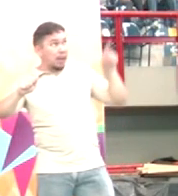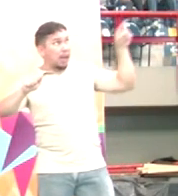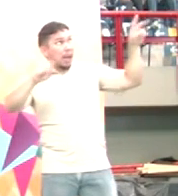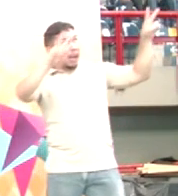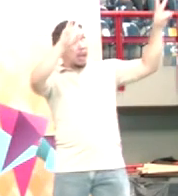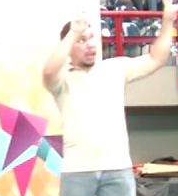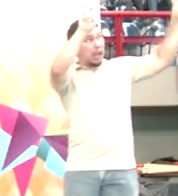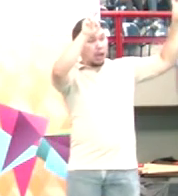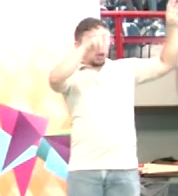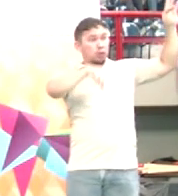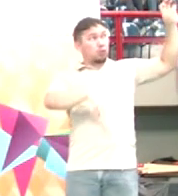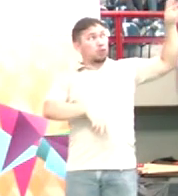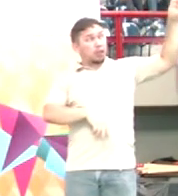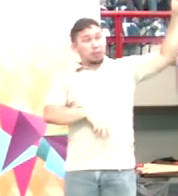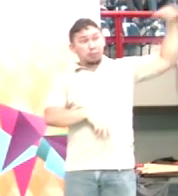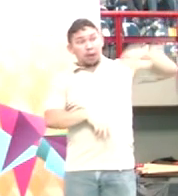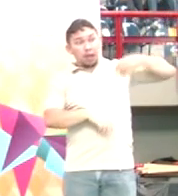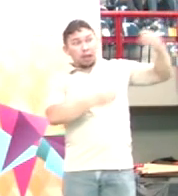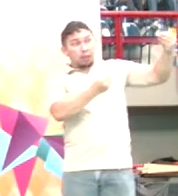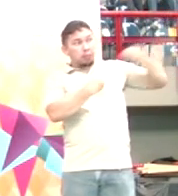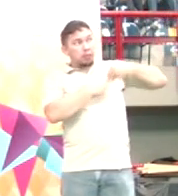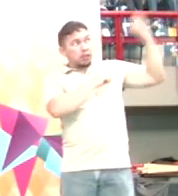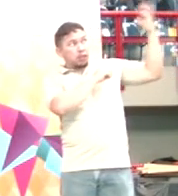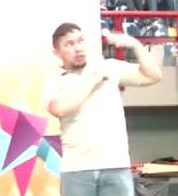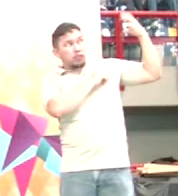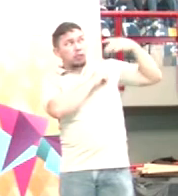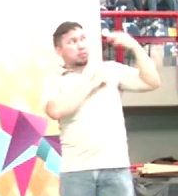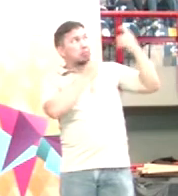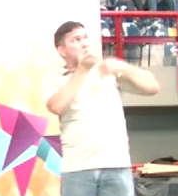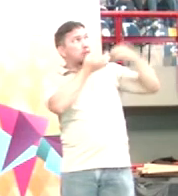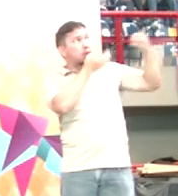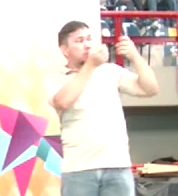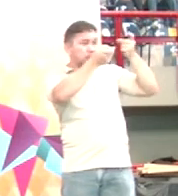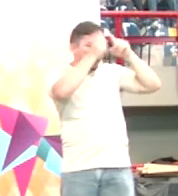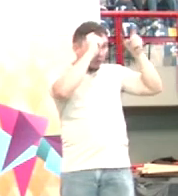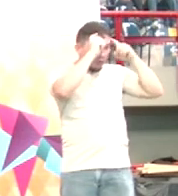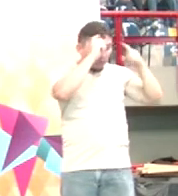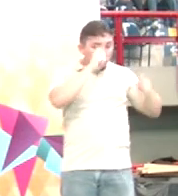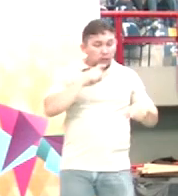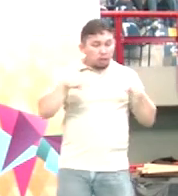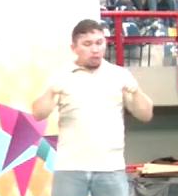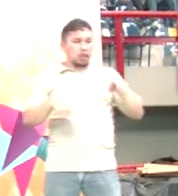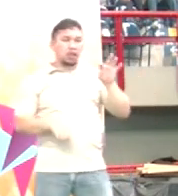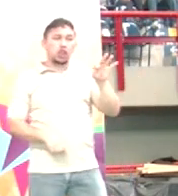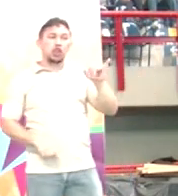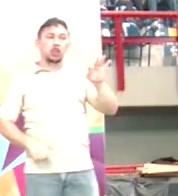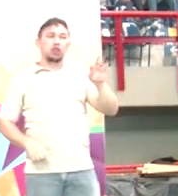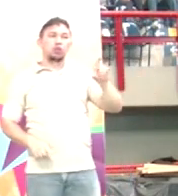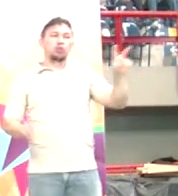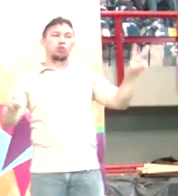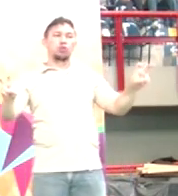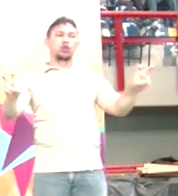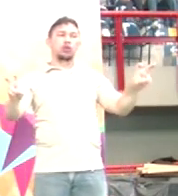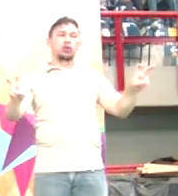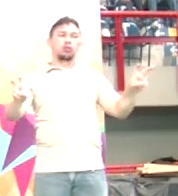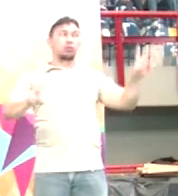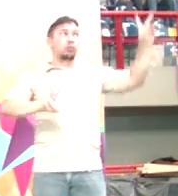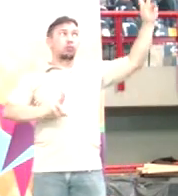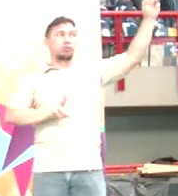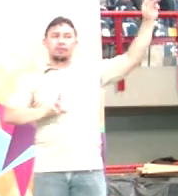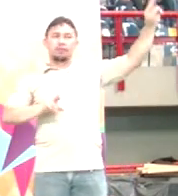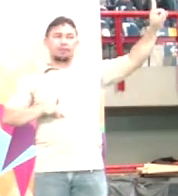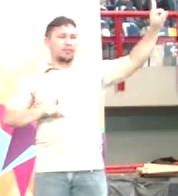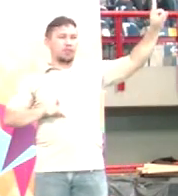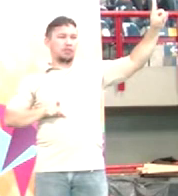propondo para você discutir. Eu não posso confundir tema com título, tá? Não pode copiar o